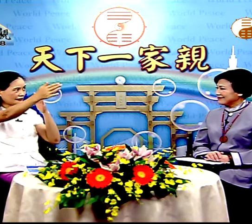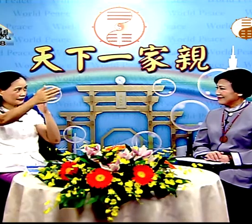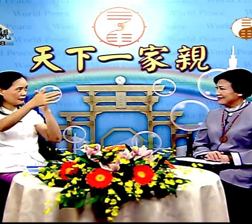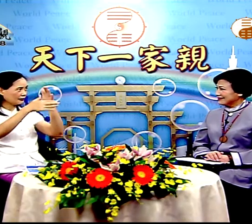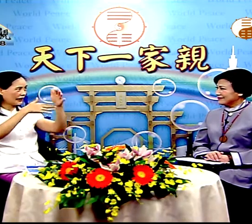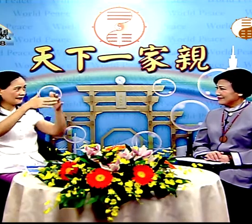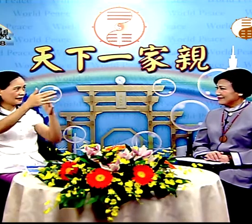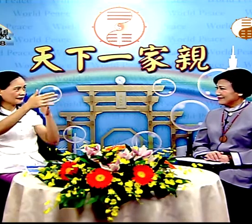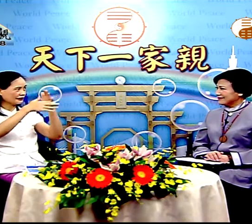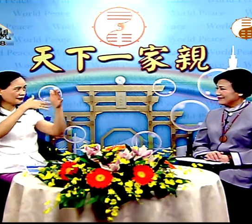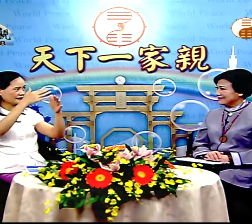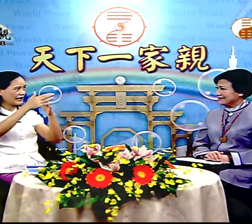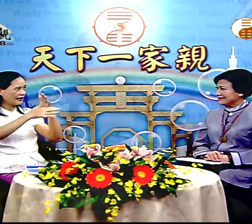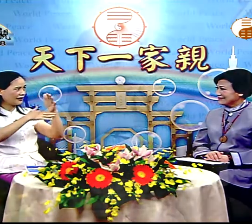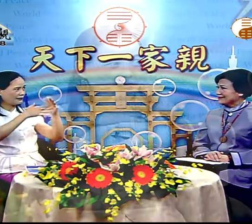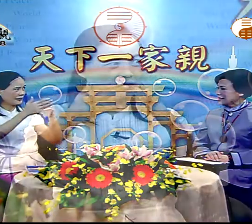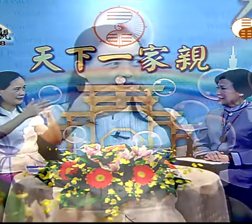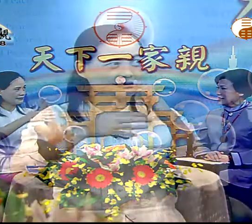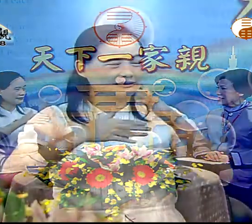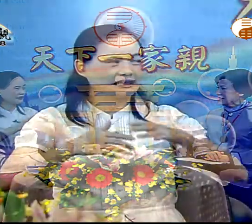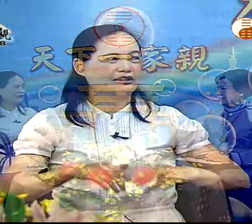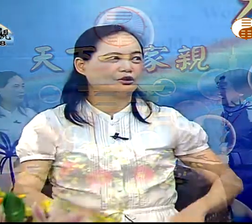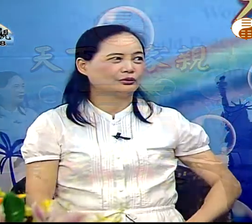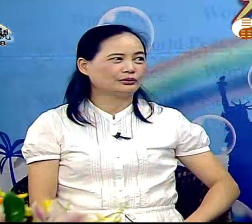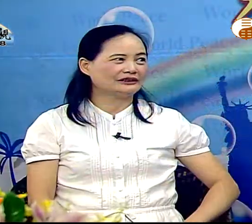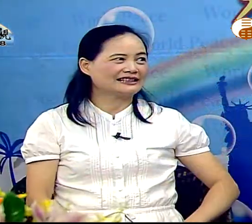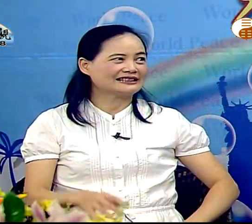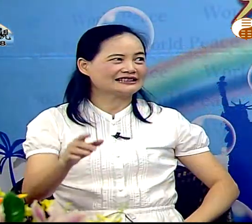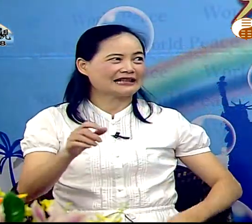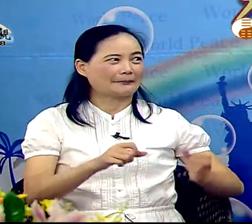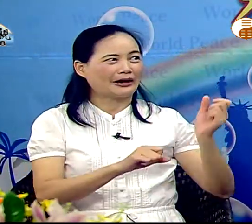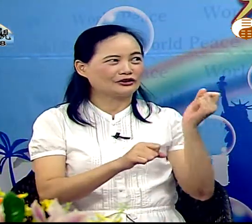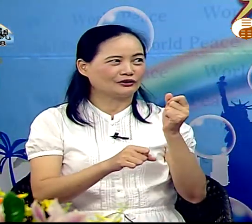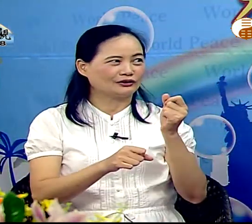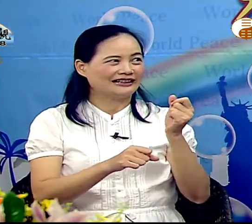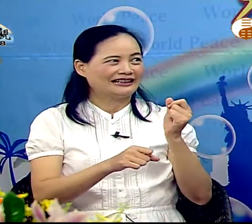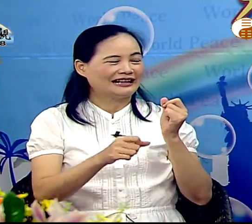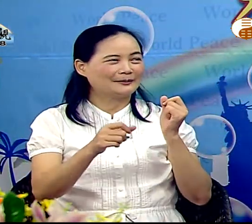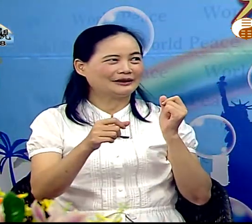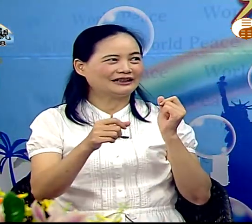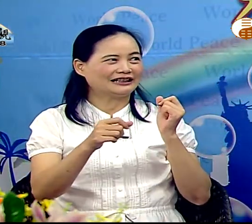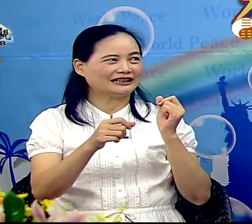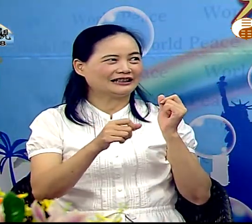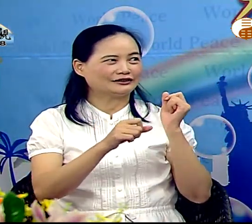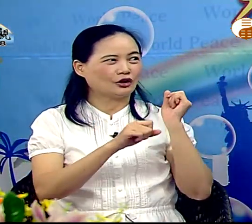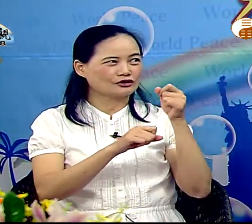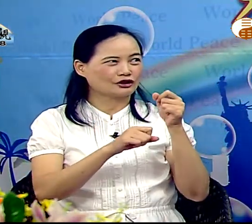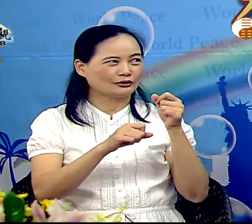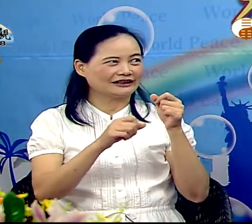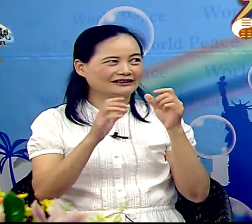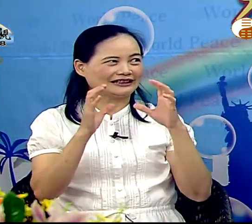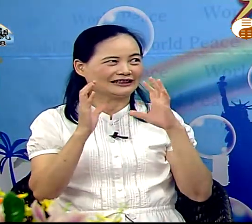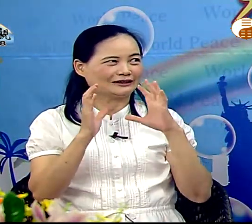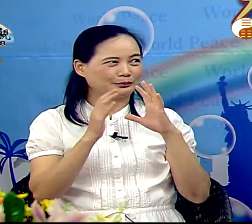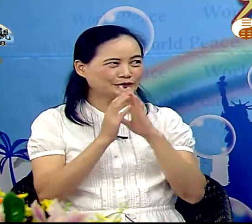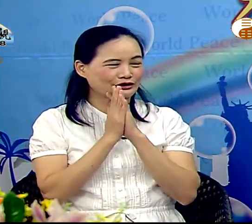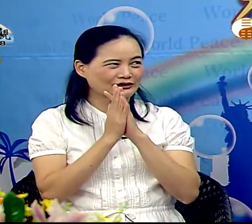要能够看到那个就是暗号嘛， 是 就是打手语。那甚至打棒球，他们那个投手跟那个捕手之